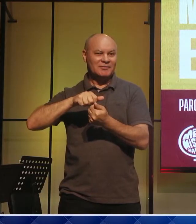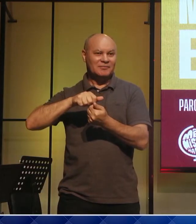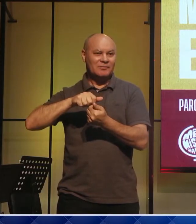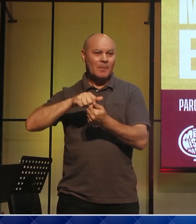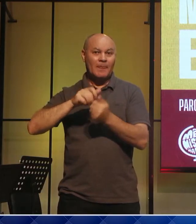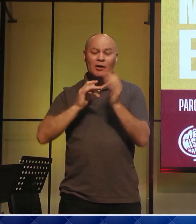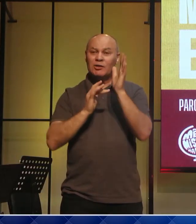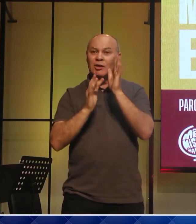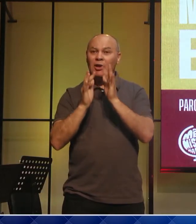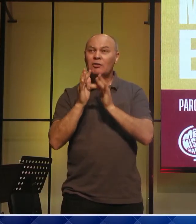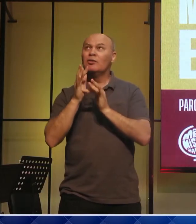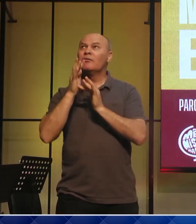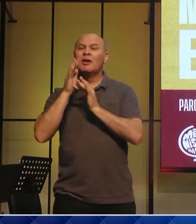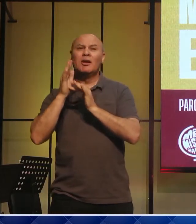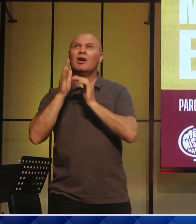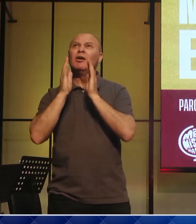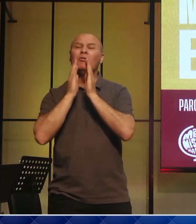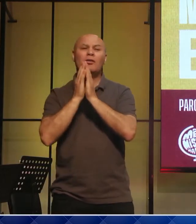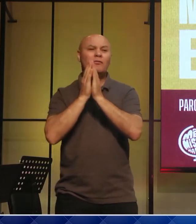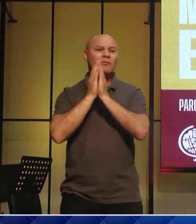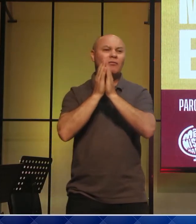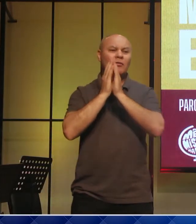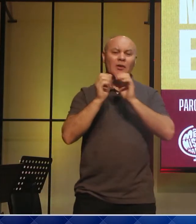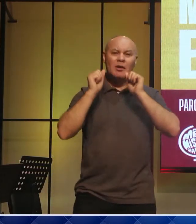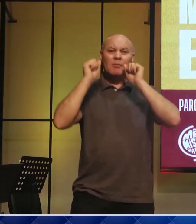me santifico.